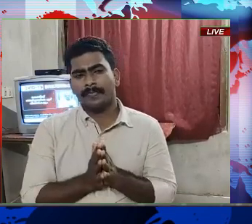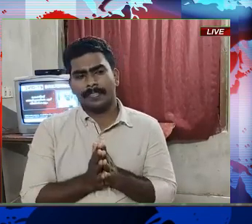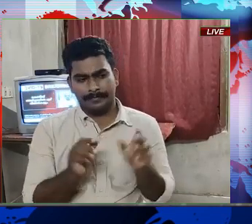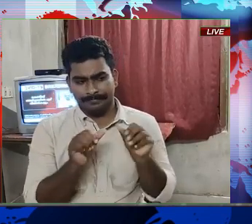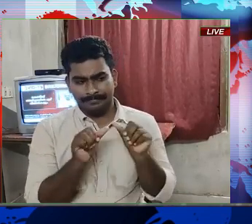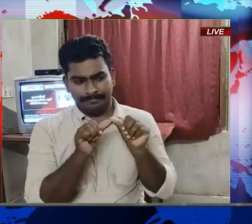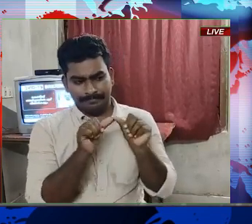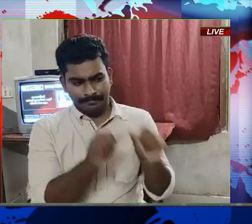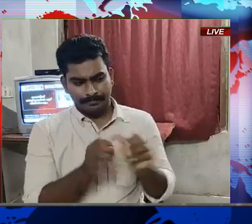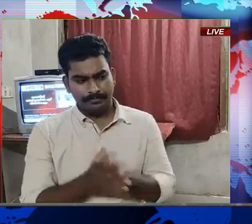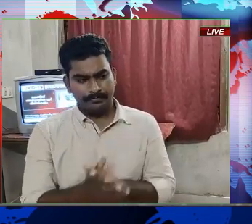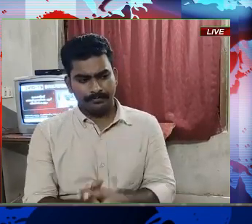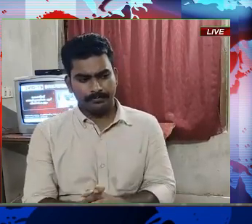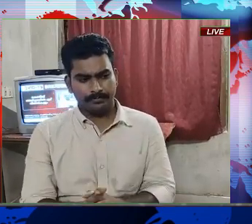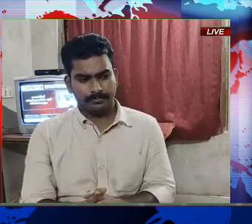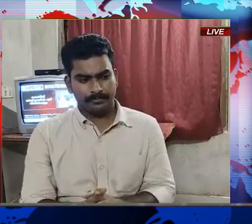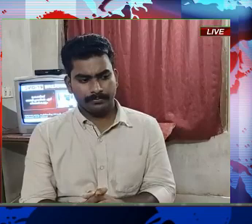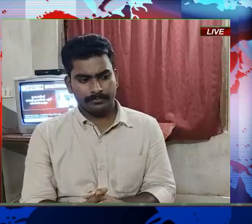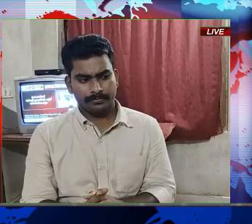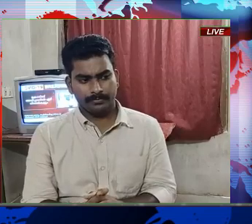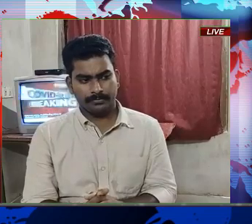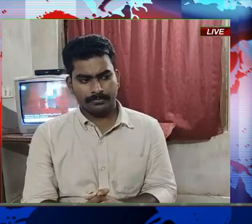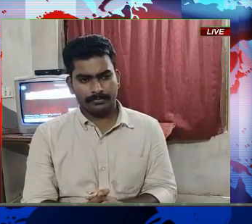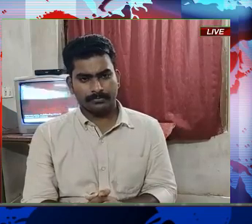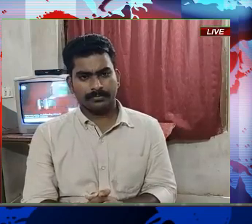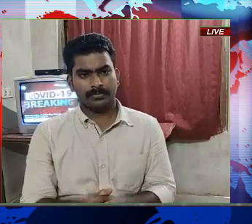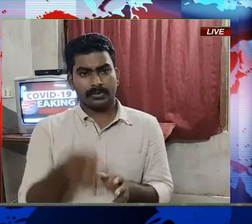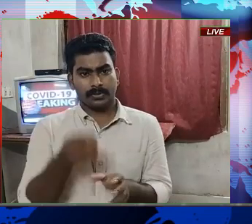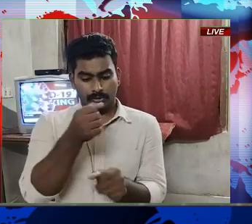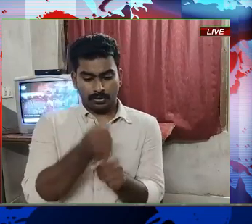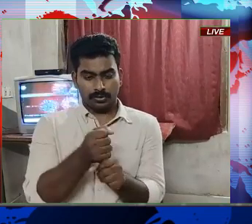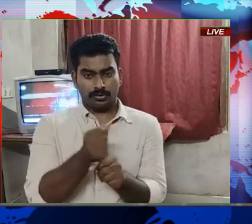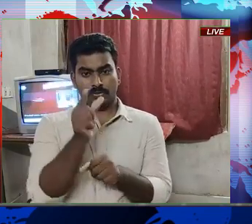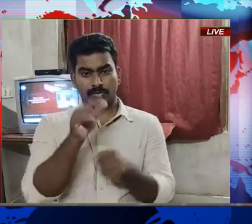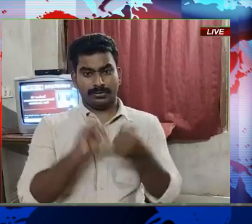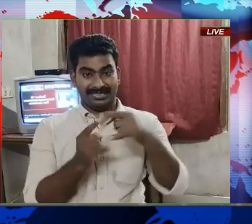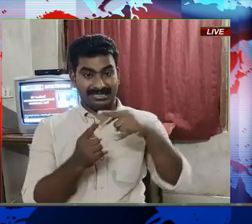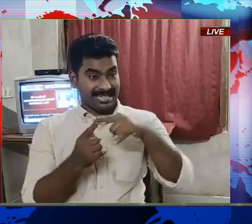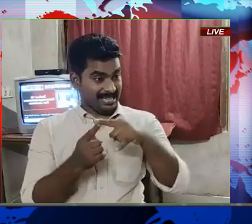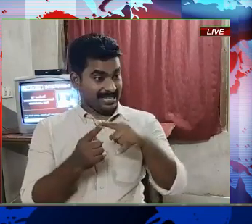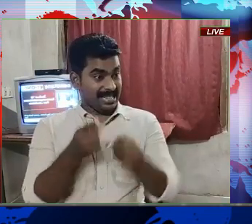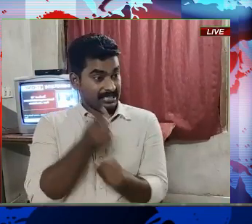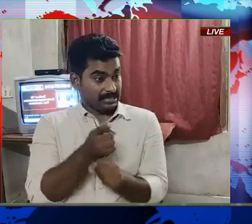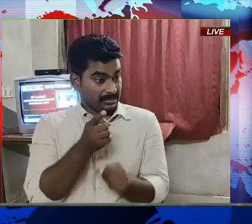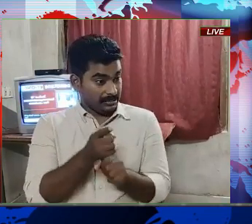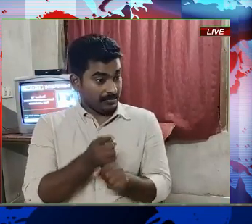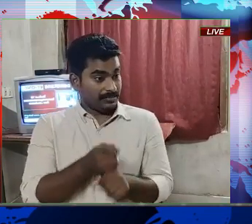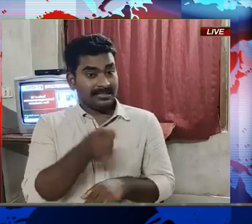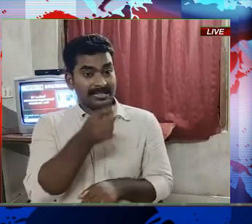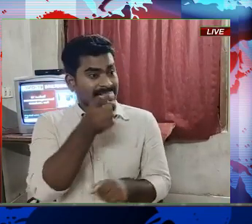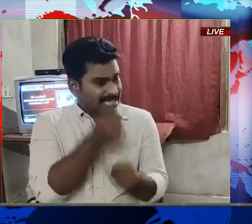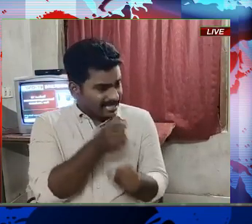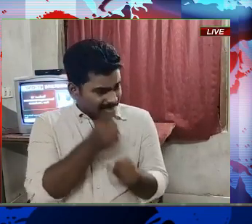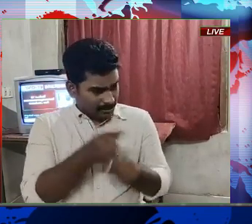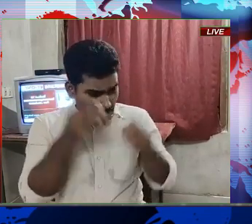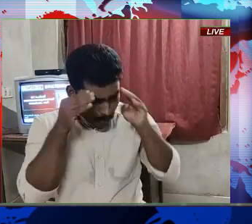തയ്യാറാകണമെന്നാണ്. ആ അഭ്യർത്ഥന അവർ പൊതുവിൽ സ്വീകരിക്കുമെന്ന് തന്നെയാണ് കാണുന്നത്. അതിലൊരു വിസമ്മതം ഉണ്ടാകുമെന്ന്